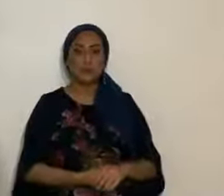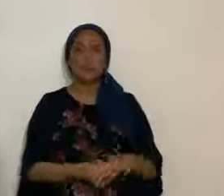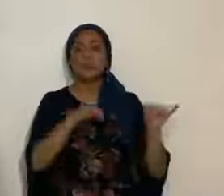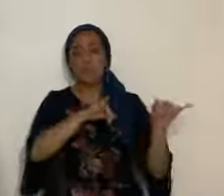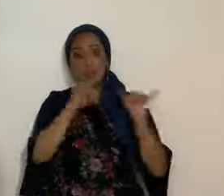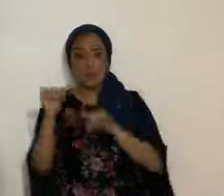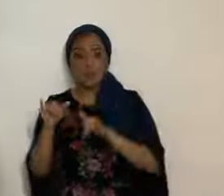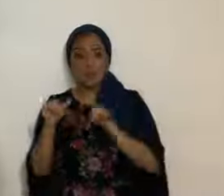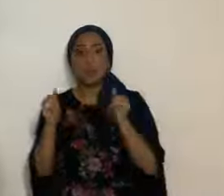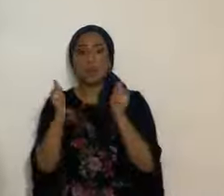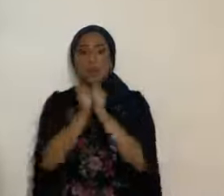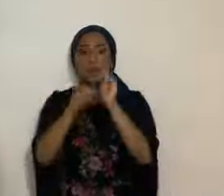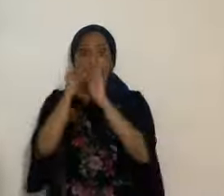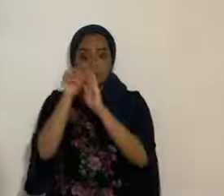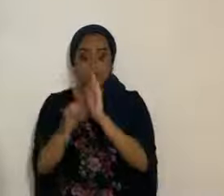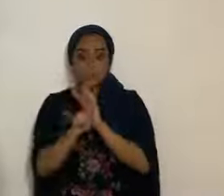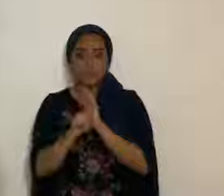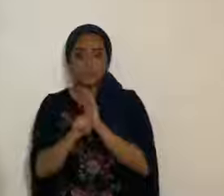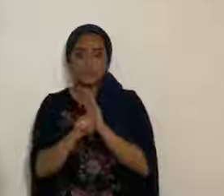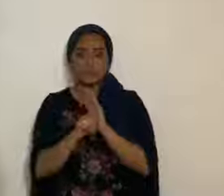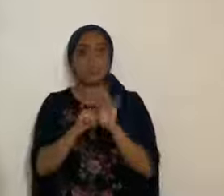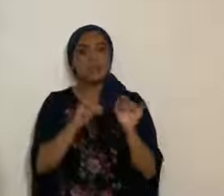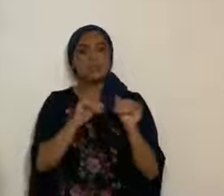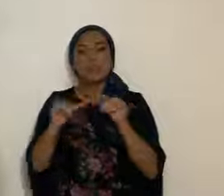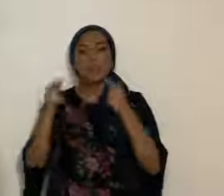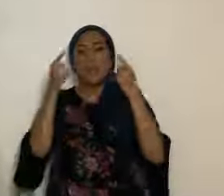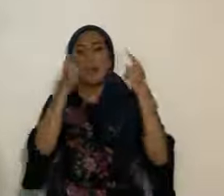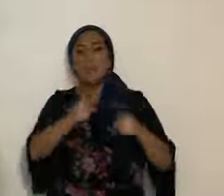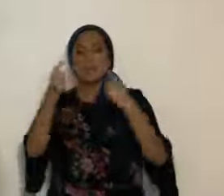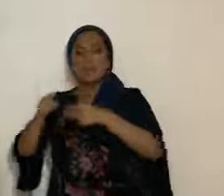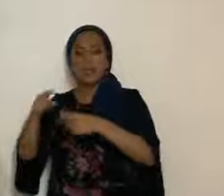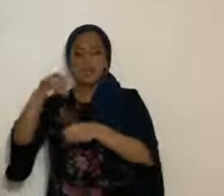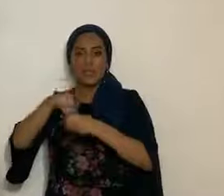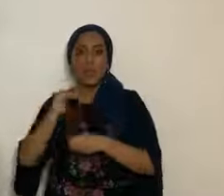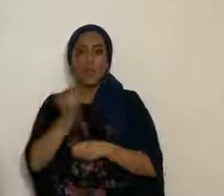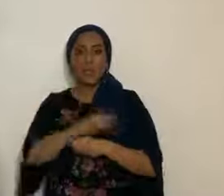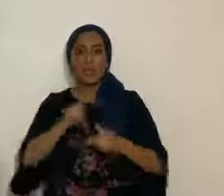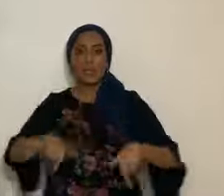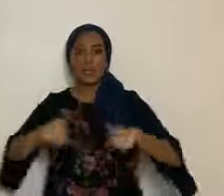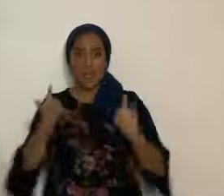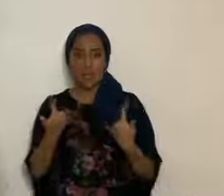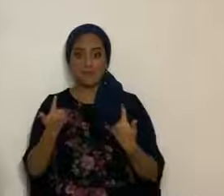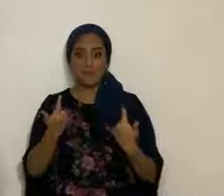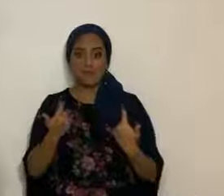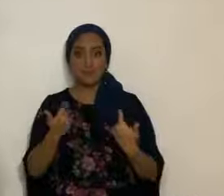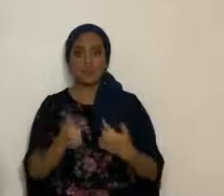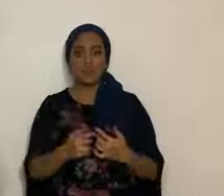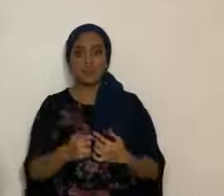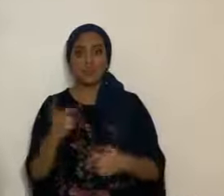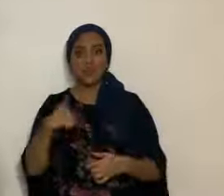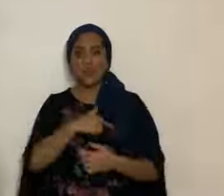que con Moisés, esas mismas etapas se reproducen en nuestras vidas como creyentes. Vamos a ver de qué